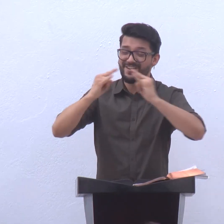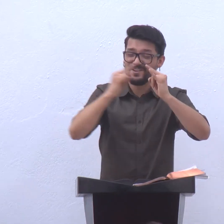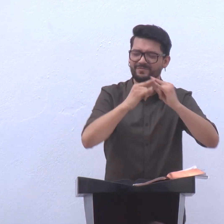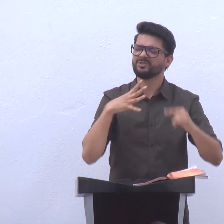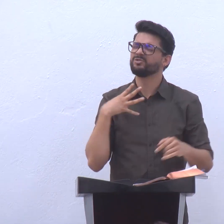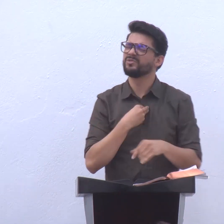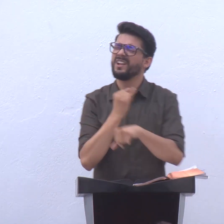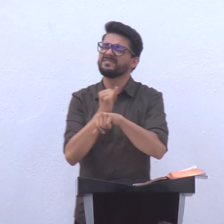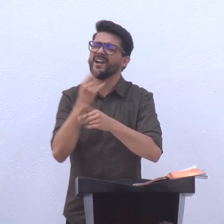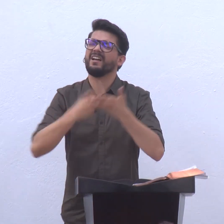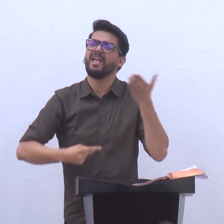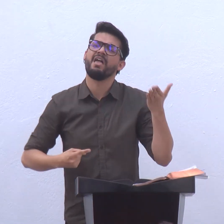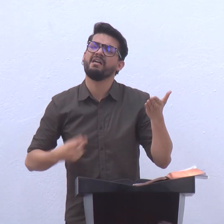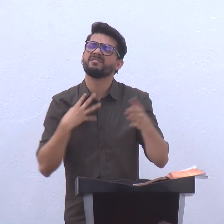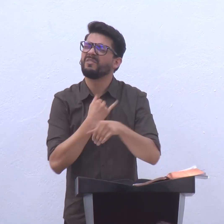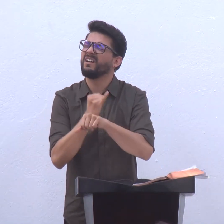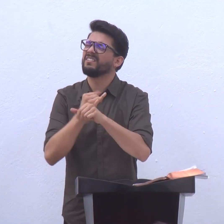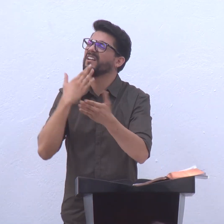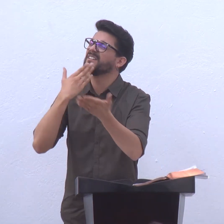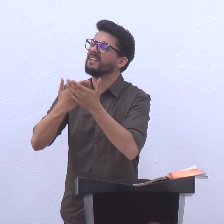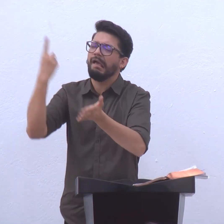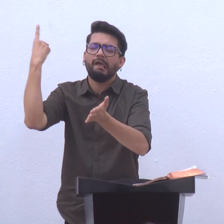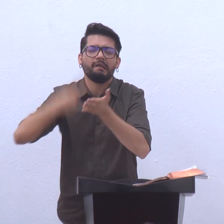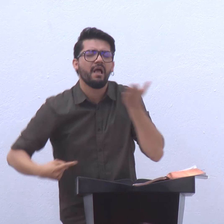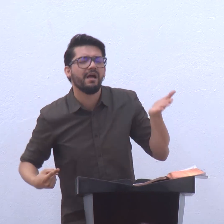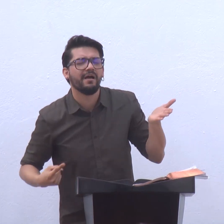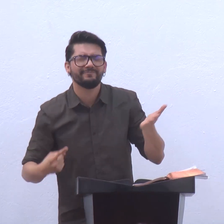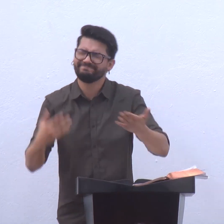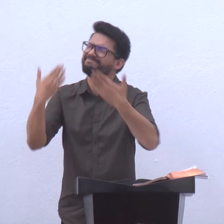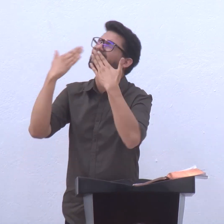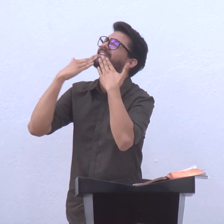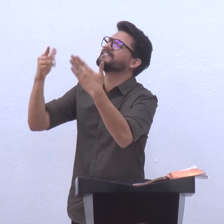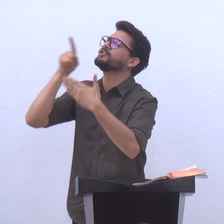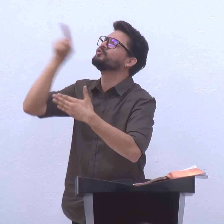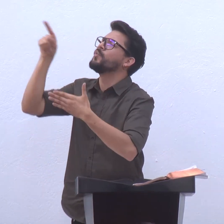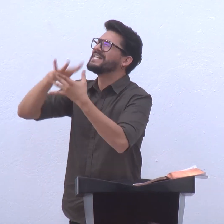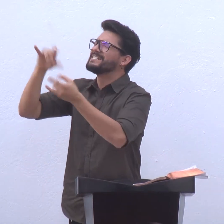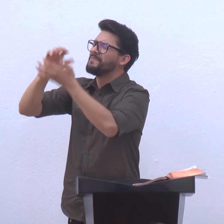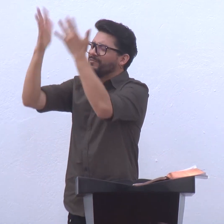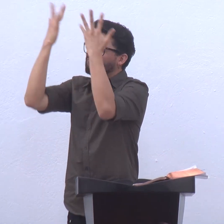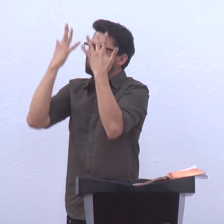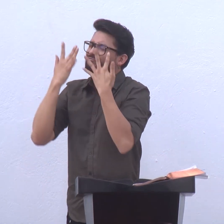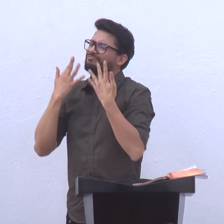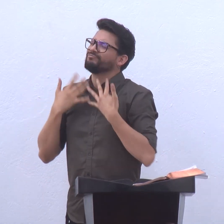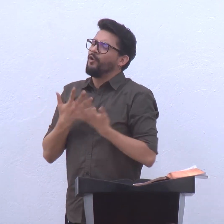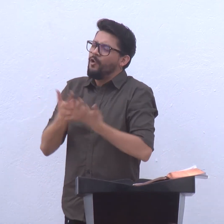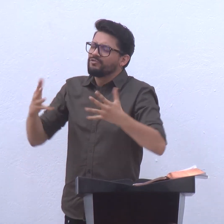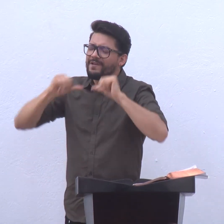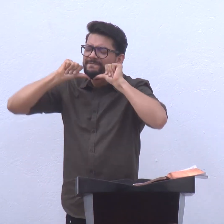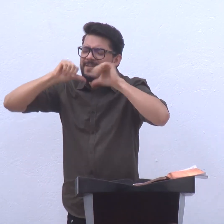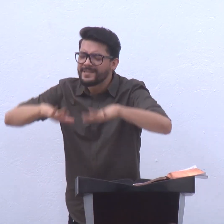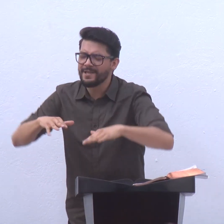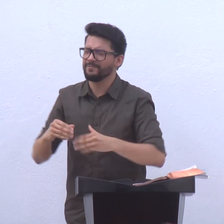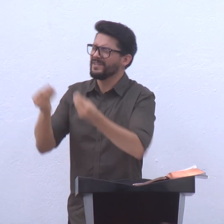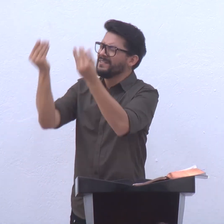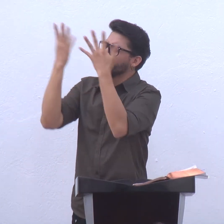milagros que vieron en Egipto, hoy nosotros celebramos tu favor. Hoy nosotros celebramos tu vida en nosotros. Hoy